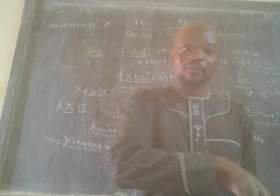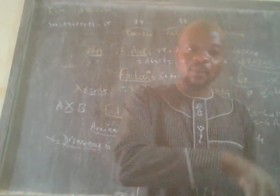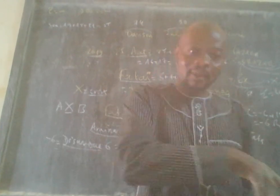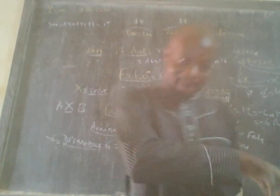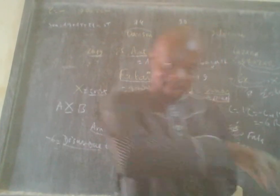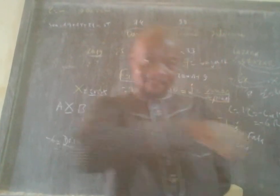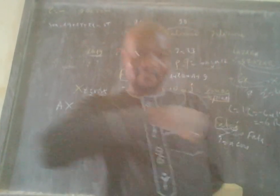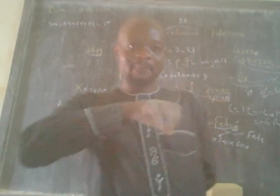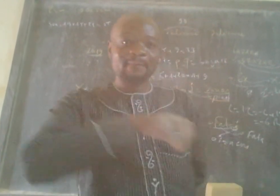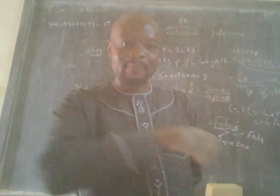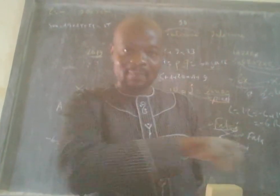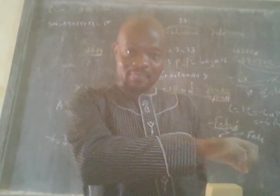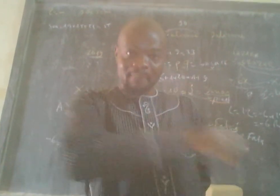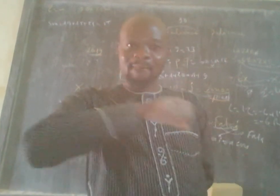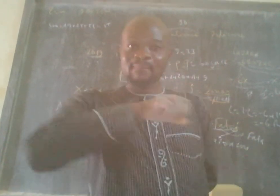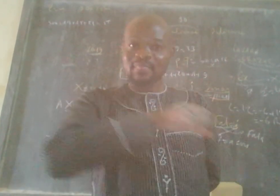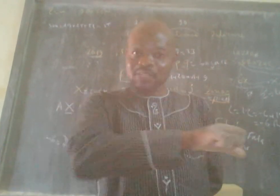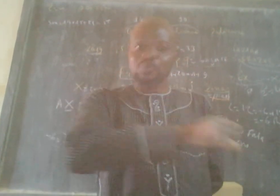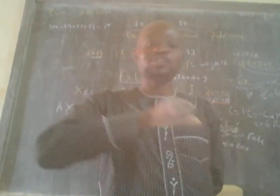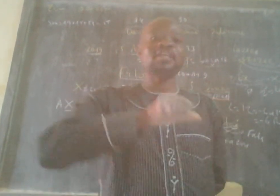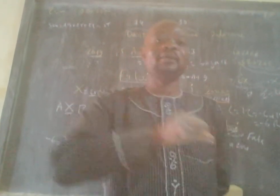faire quoi? Expurger.